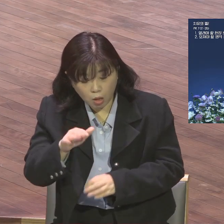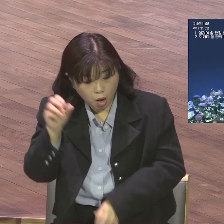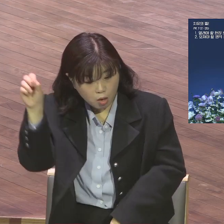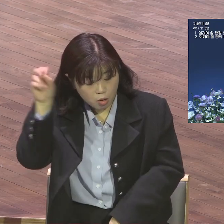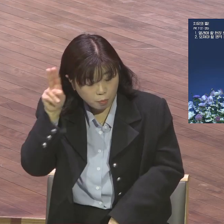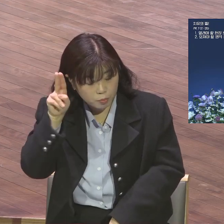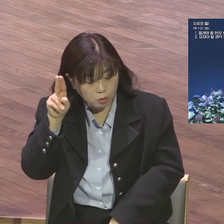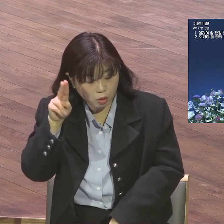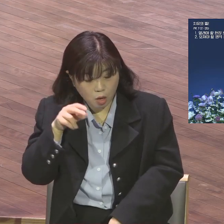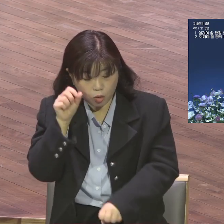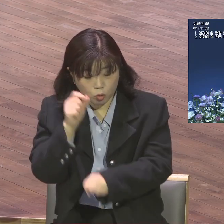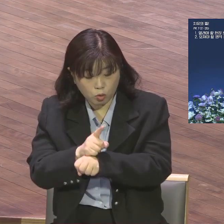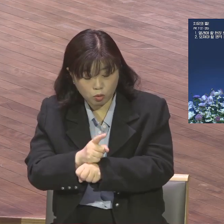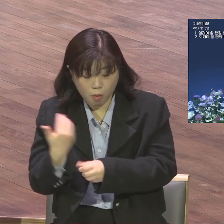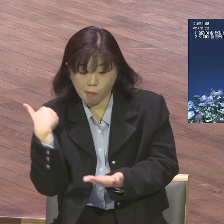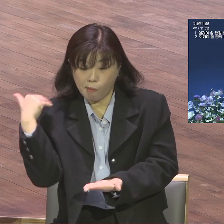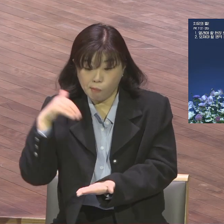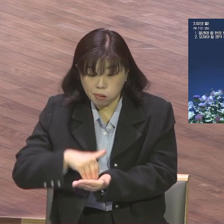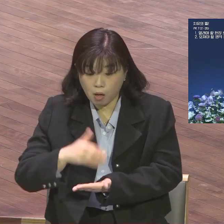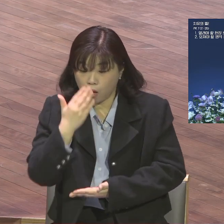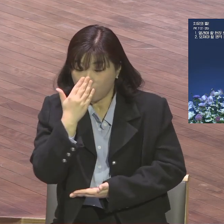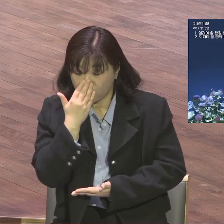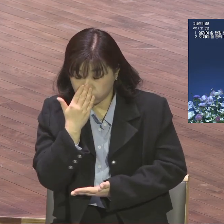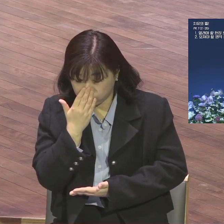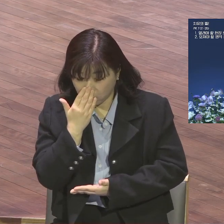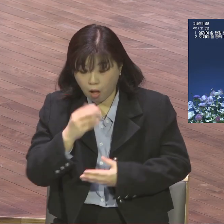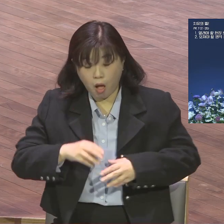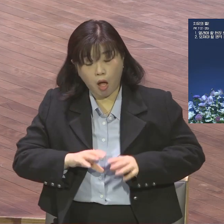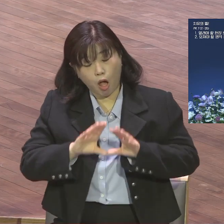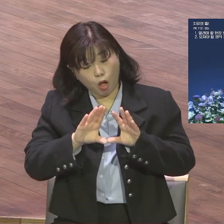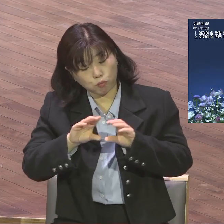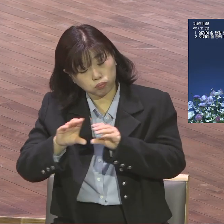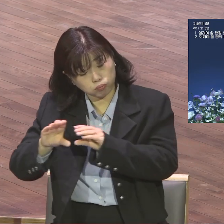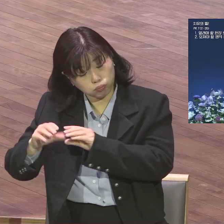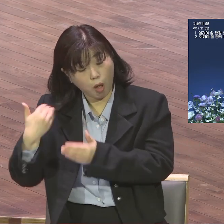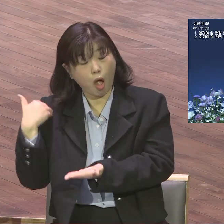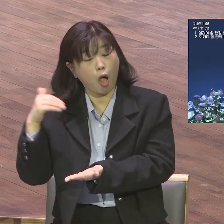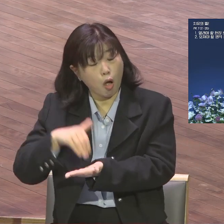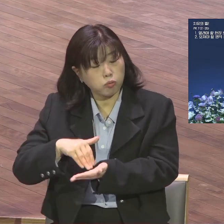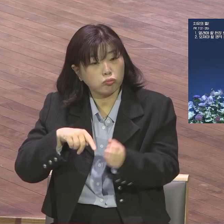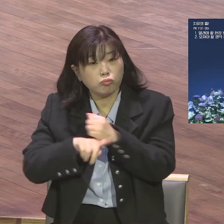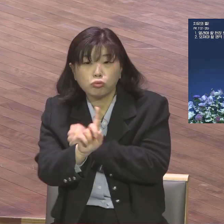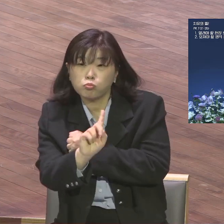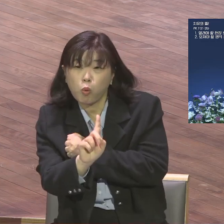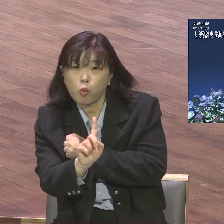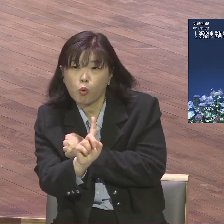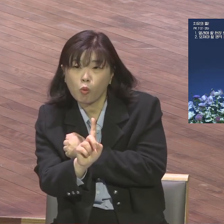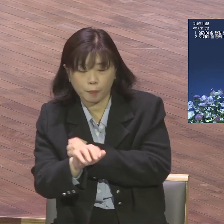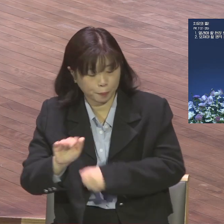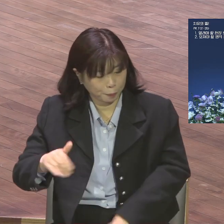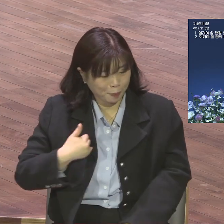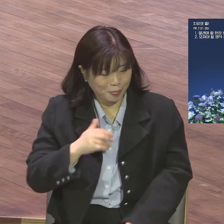물어봤어요. 근데 그 아이가 이렇게 말했어요. 저요? 저 할아버지하고